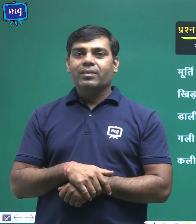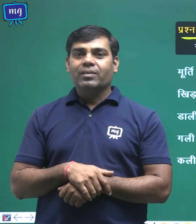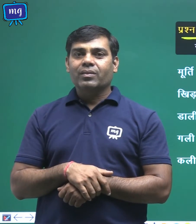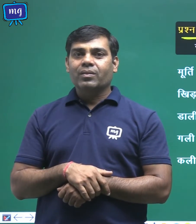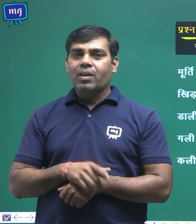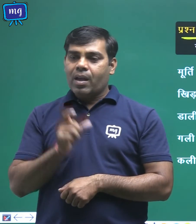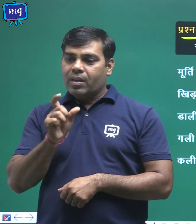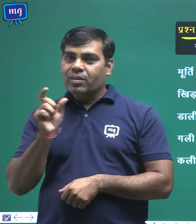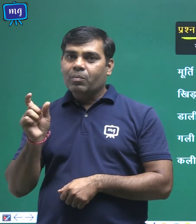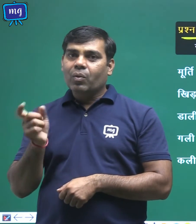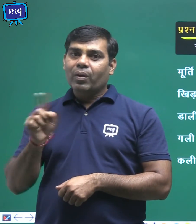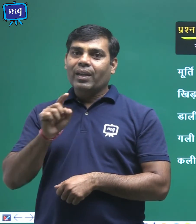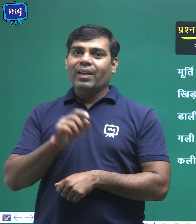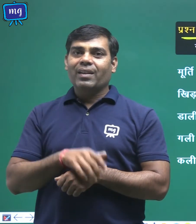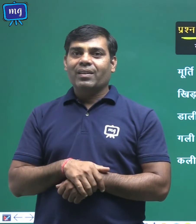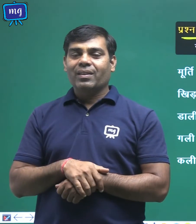शब्दों के